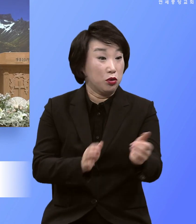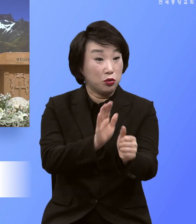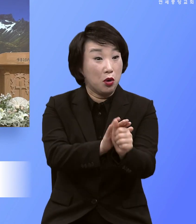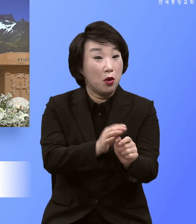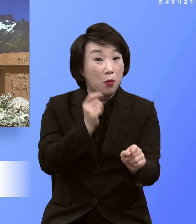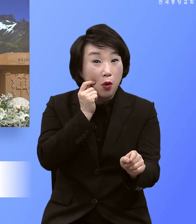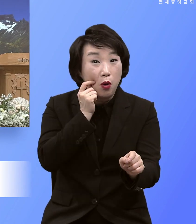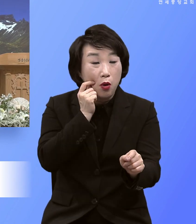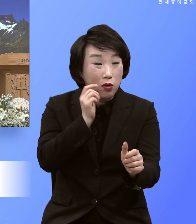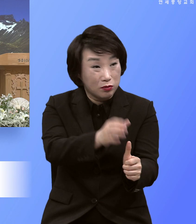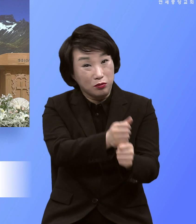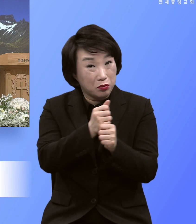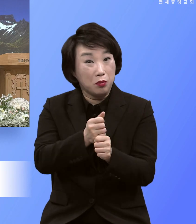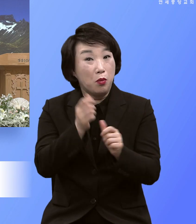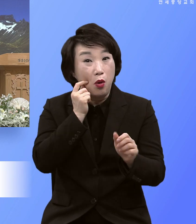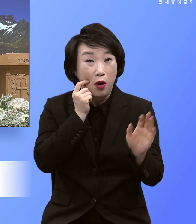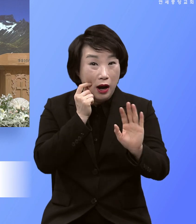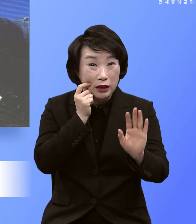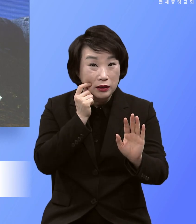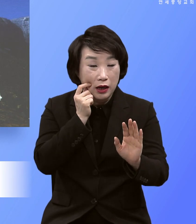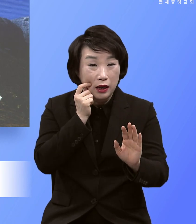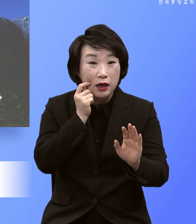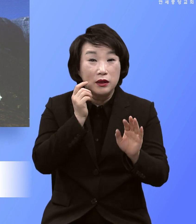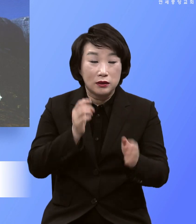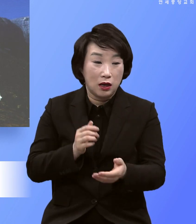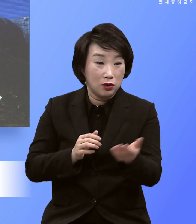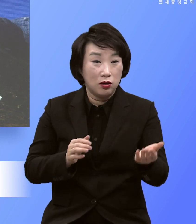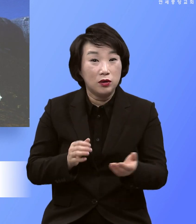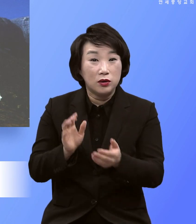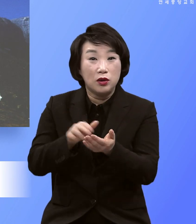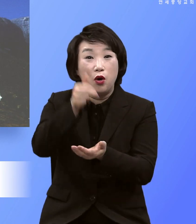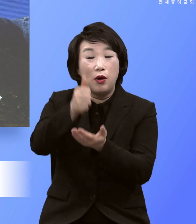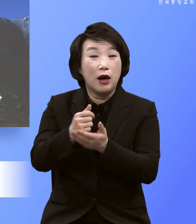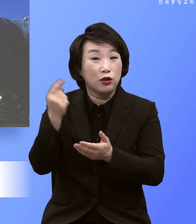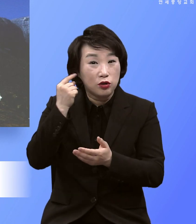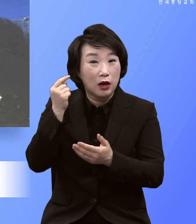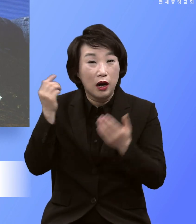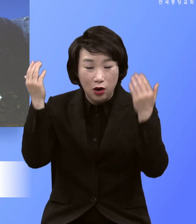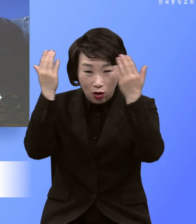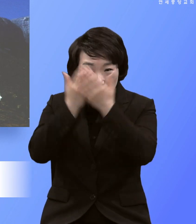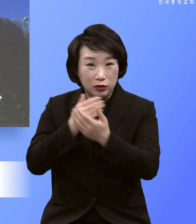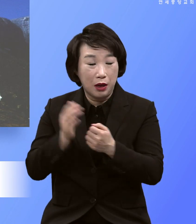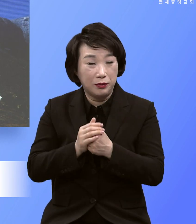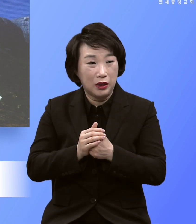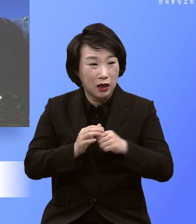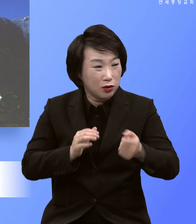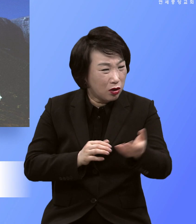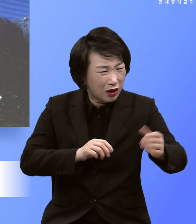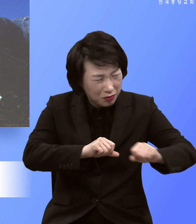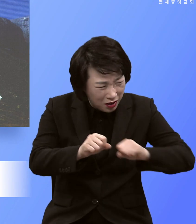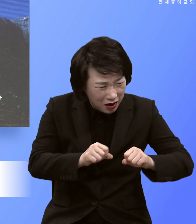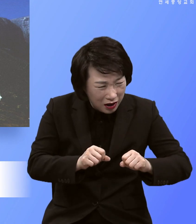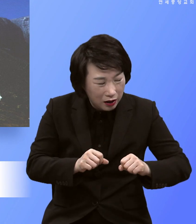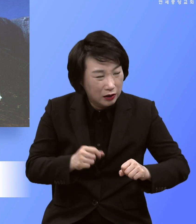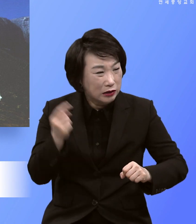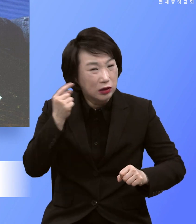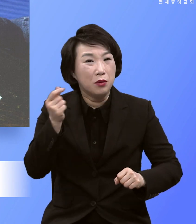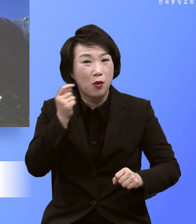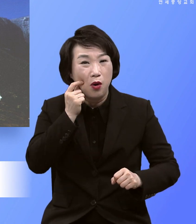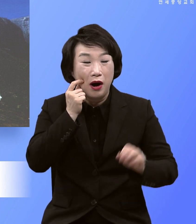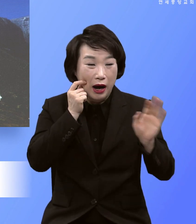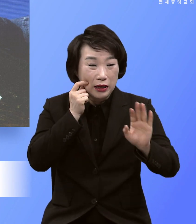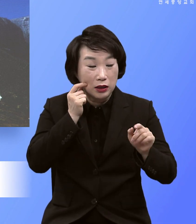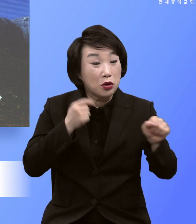너희를 붙들어줄 수 없는 것도 아니오 귀가 어두워 몸부림을 쳐도 듣지 못한 게 아니라